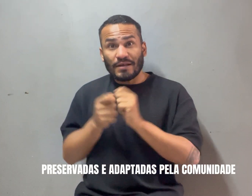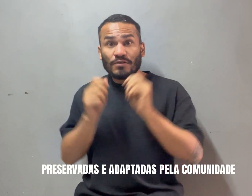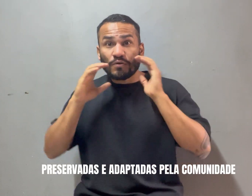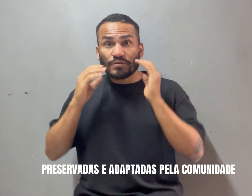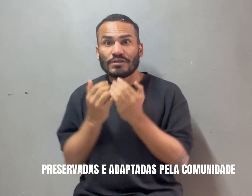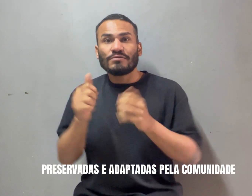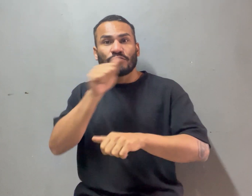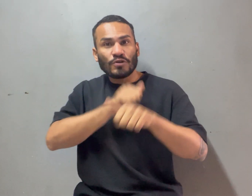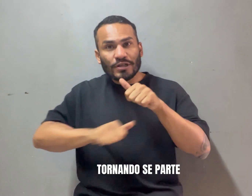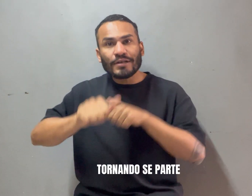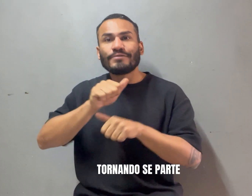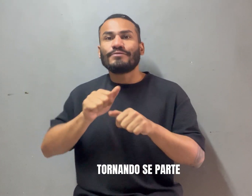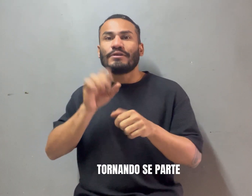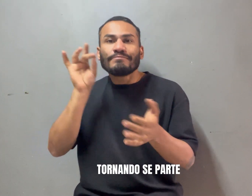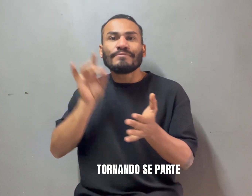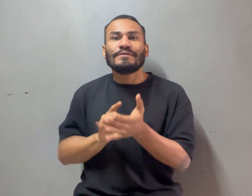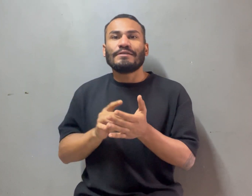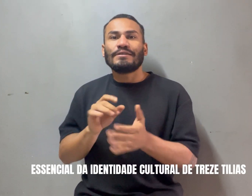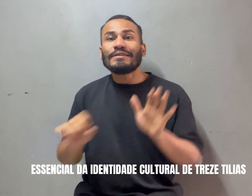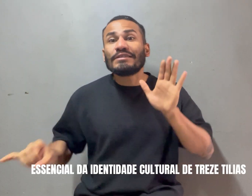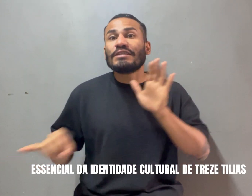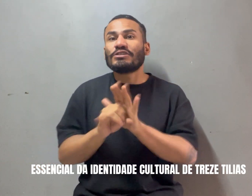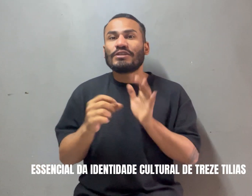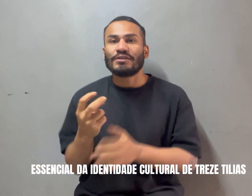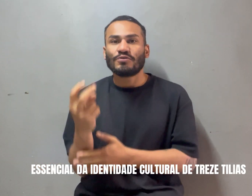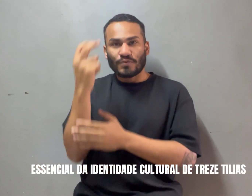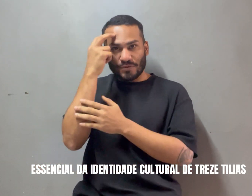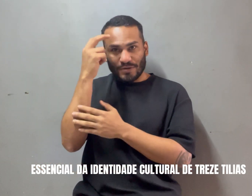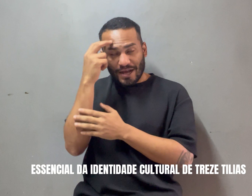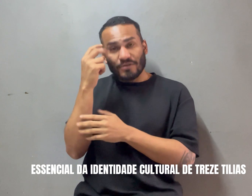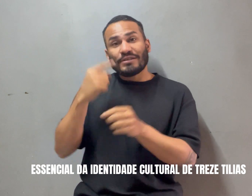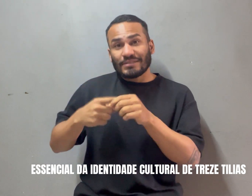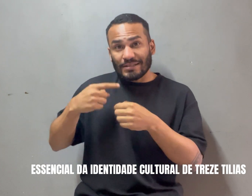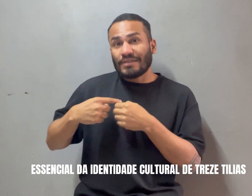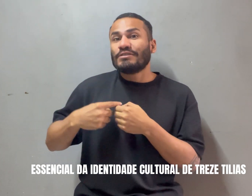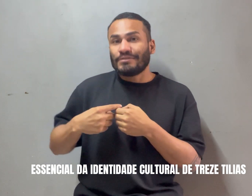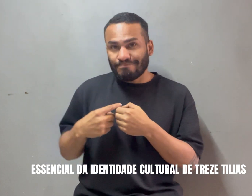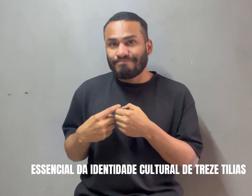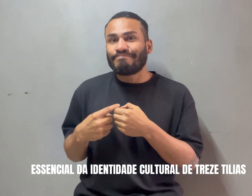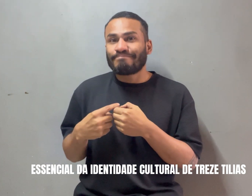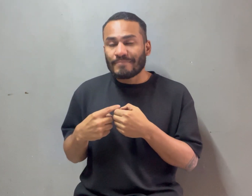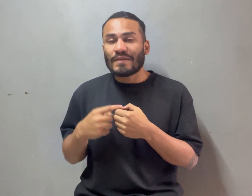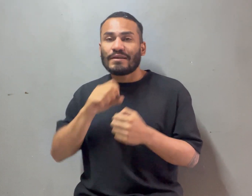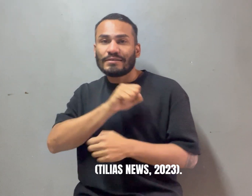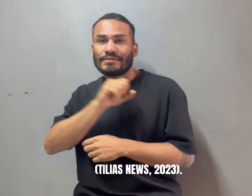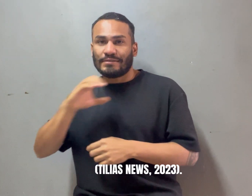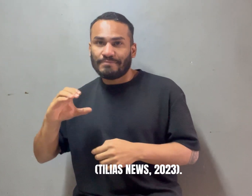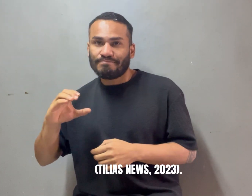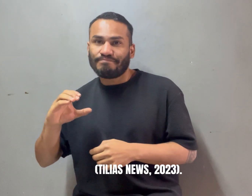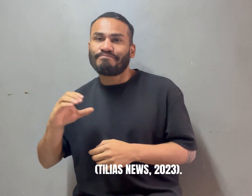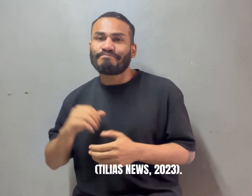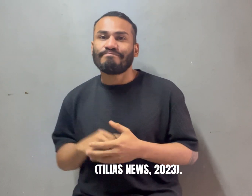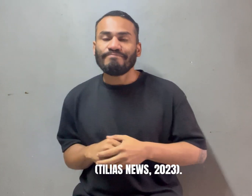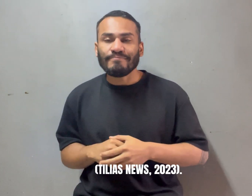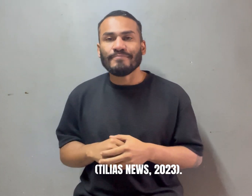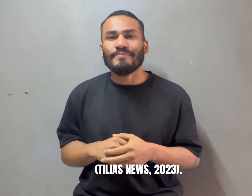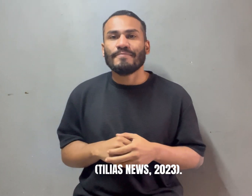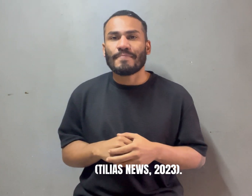pela comunidade, tornando-se parte essencial da identidade cultural de 13 Tilhas. Tilhas News